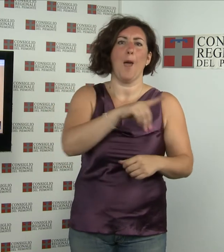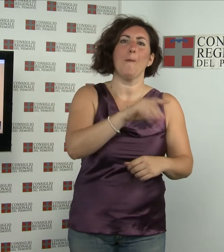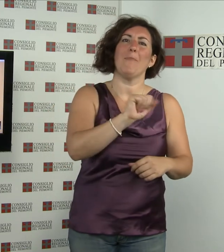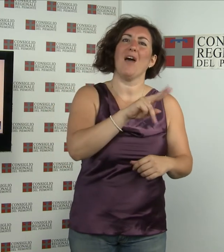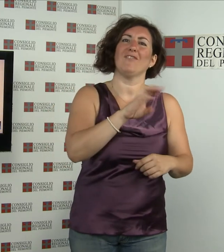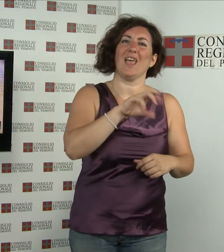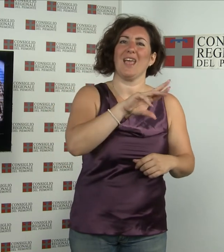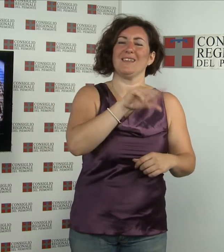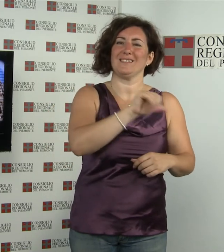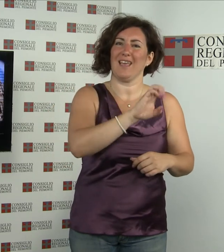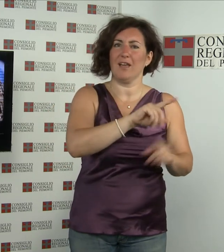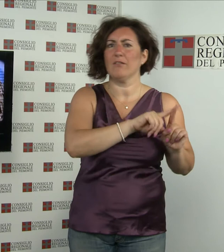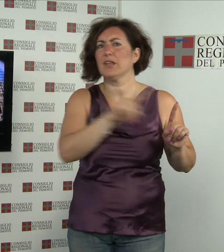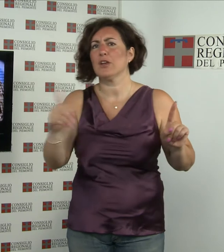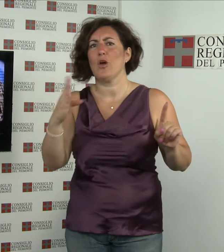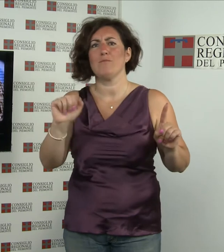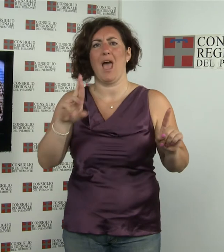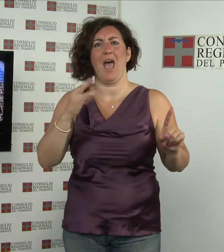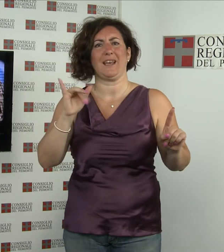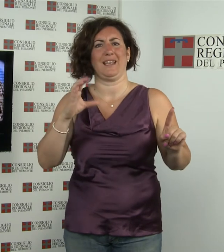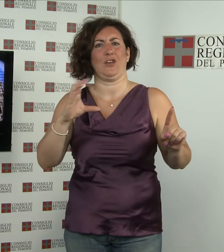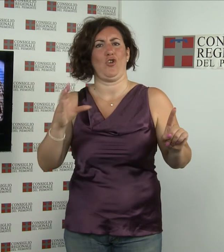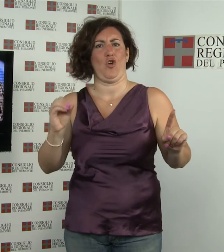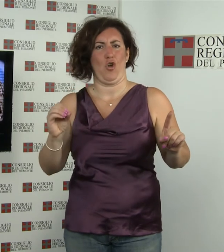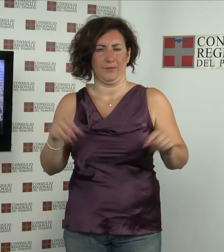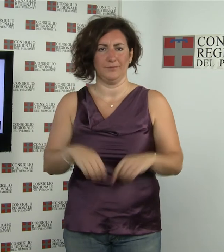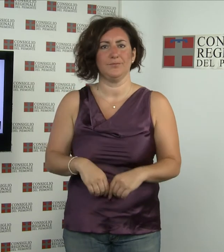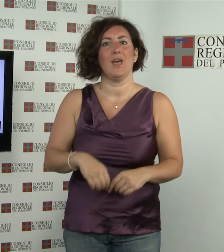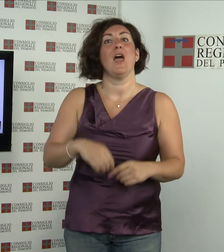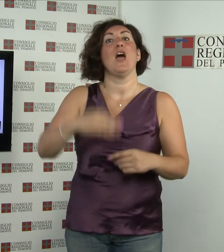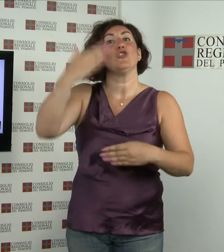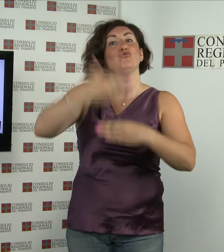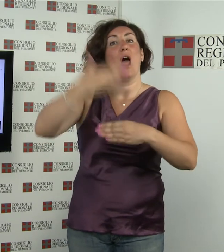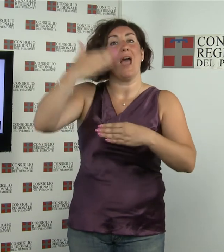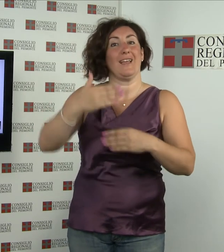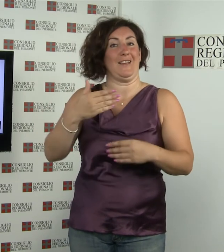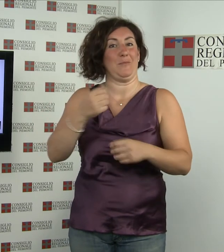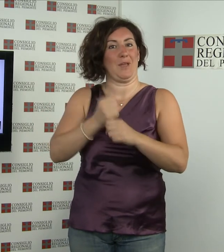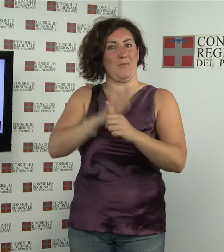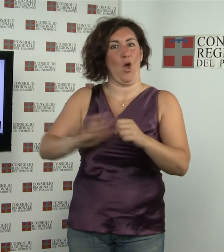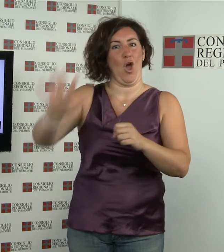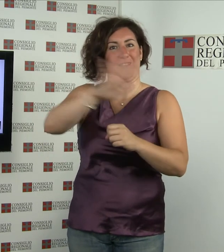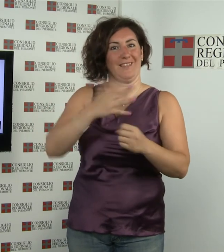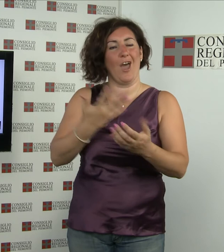baricco chuck piemonte la commedia all'italiana si può scaricare in formato pdf dal sito